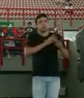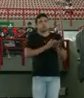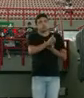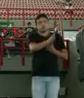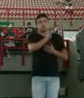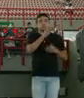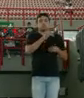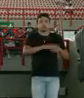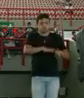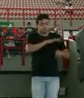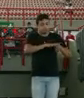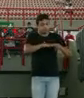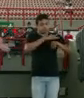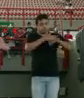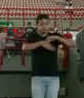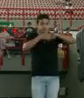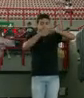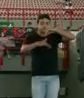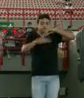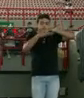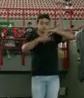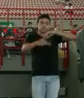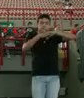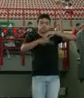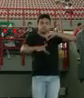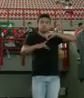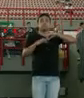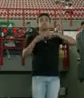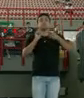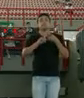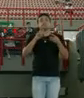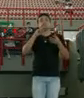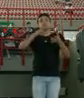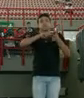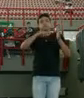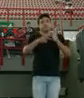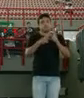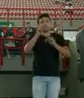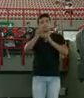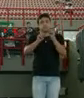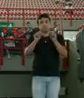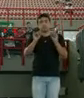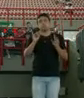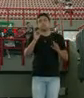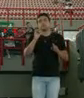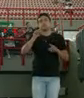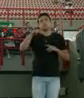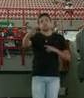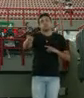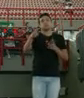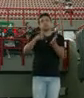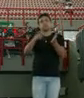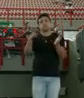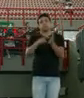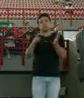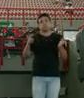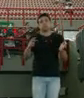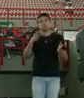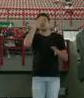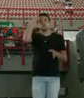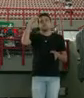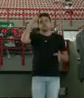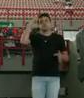uma diurese. Demais, demais. Qual é a consequência disso no outro dia? O cara